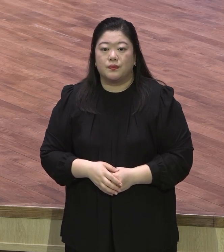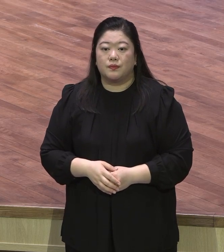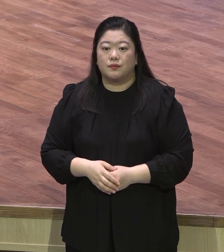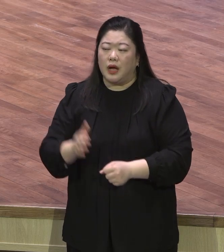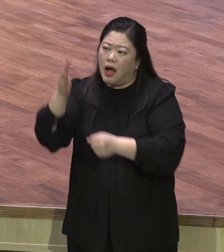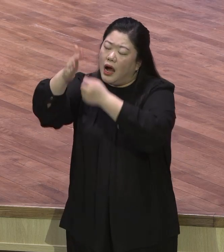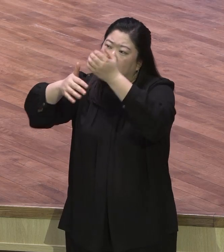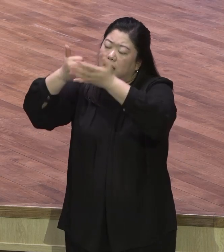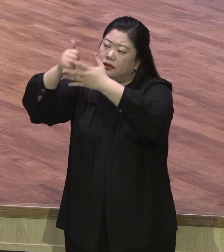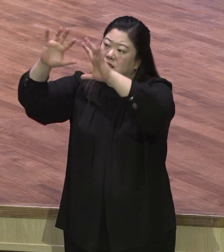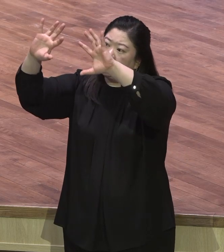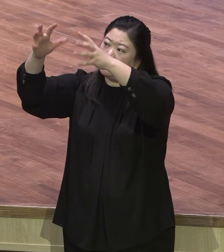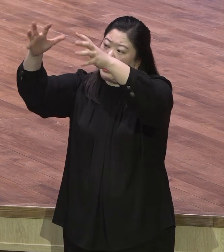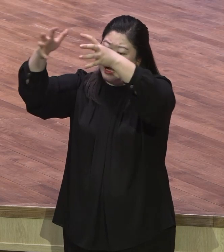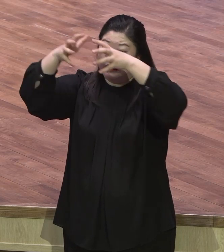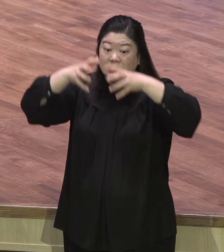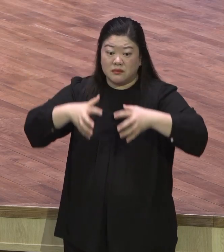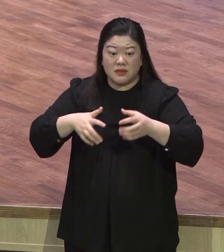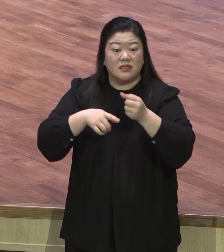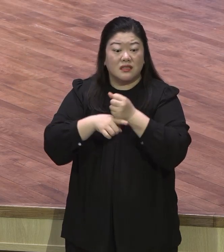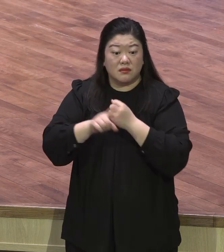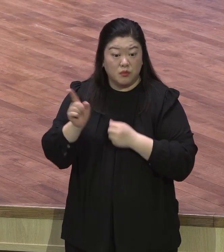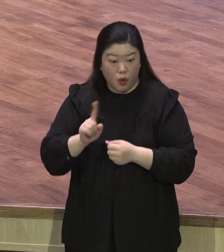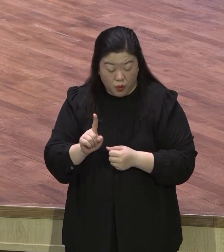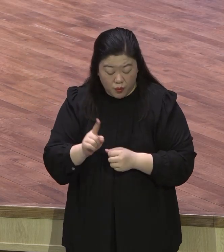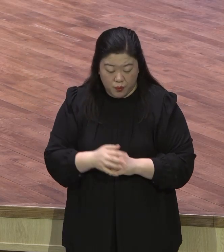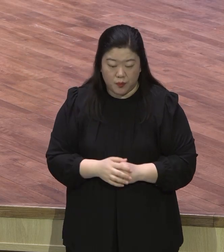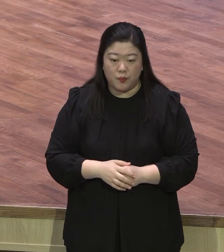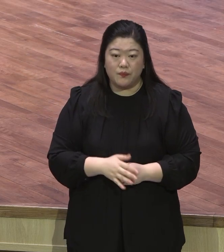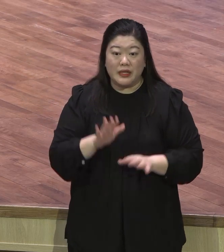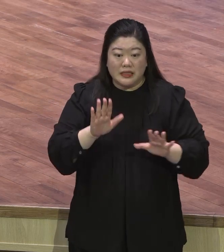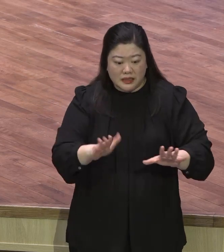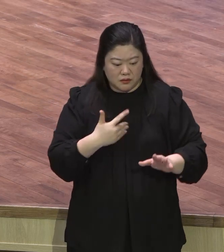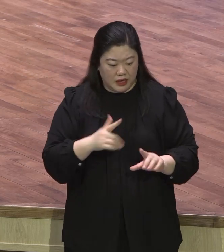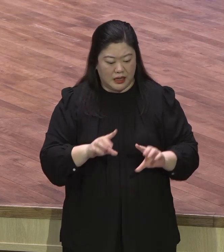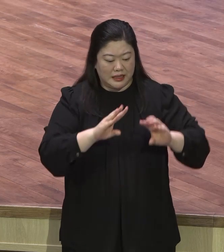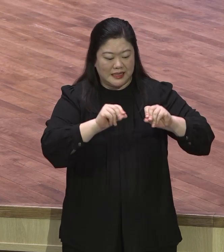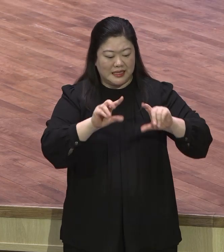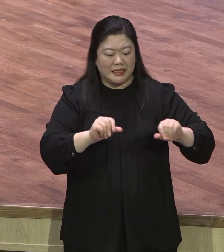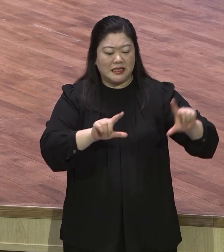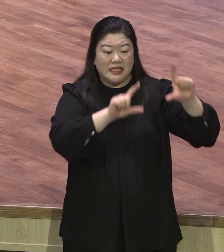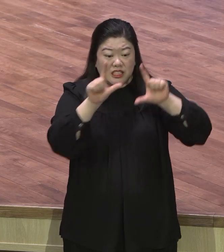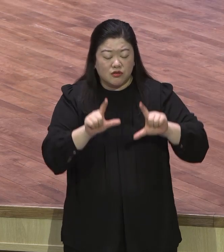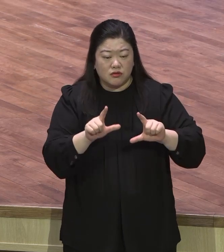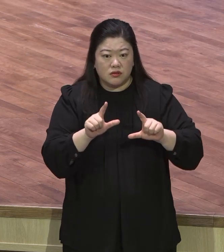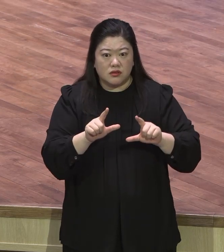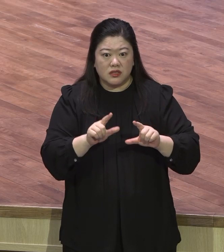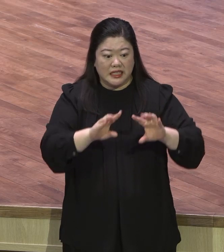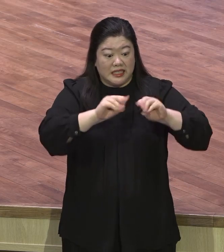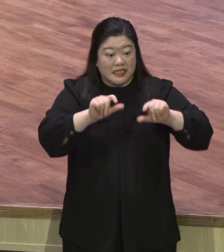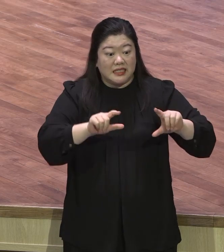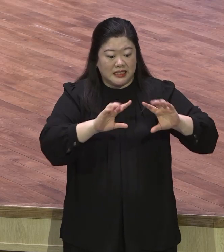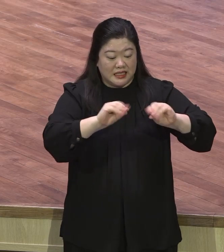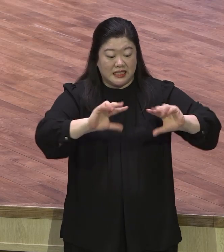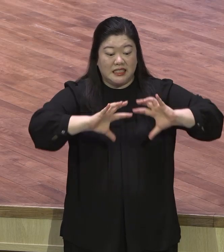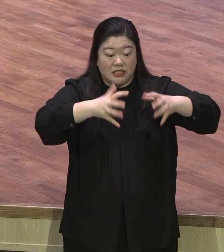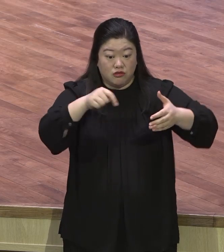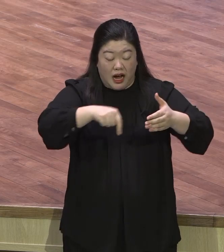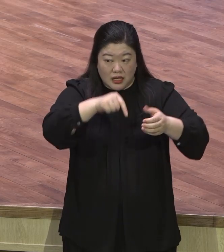하나님의 나라라는 것은 제한된 공간. 즉 장소적 개념이 아니에요. 예수님이